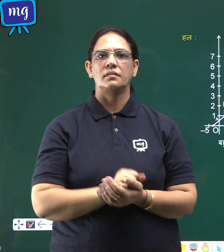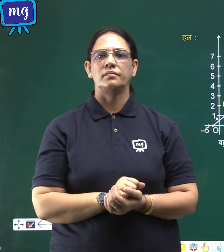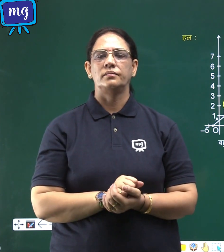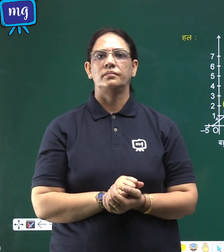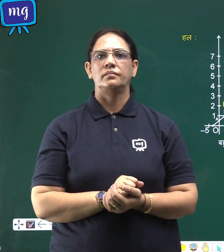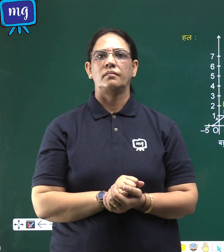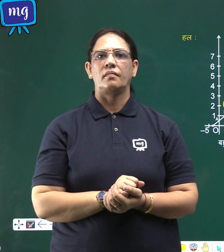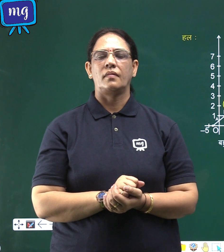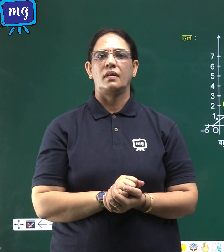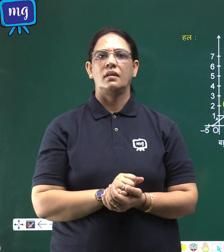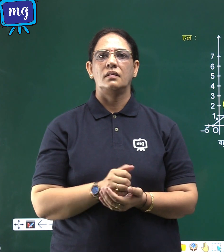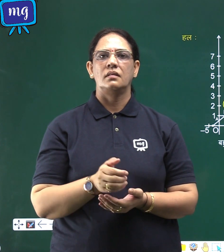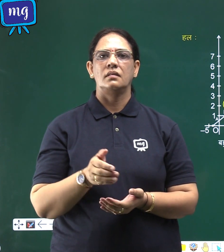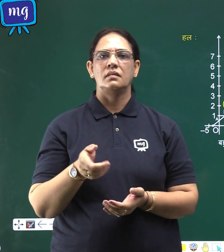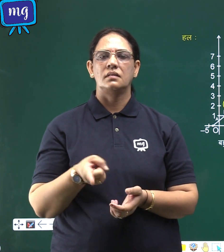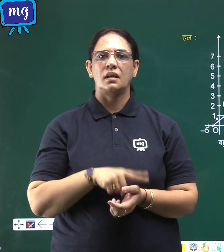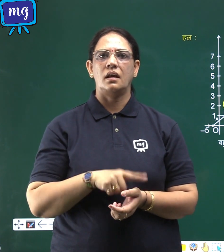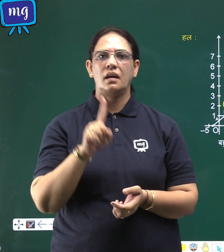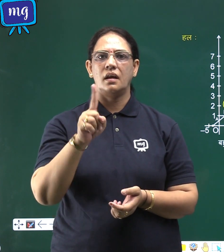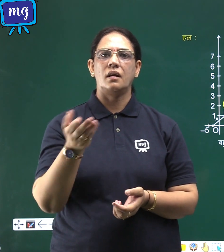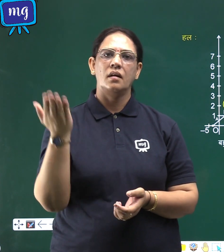से एक पहले वरगंत्राल,